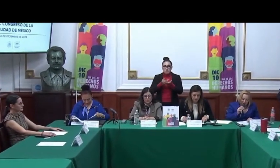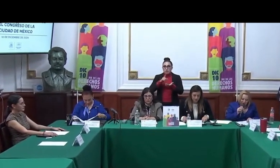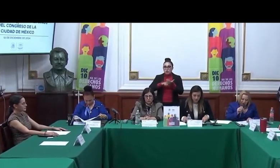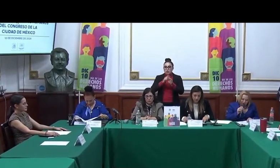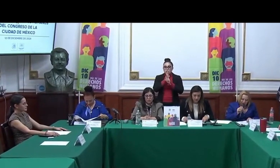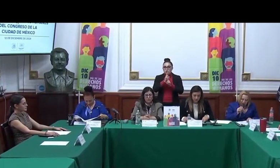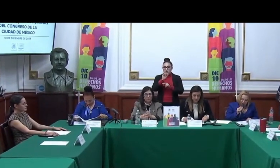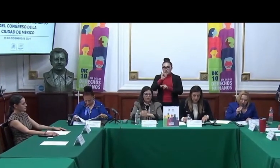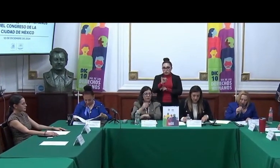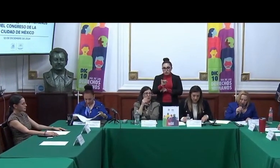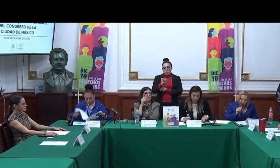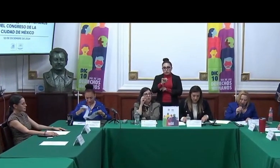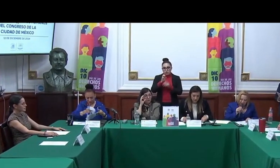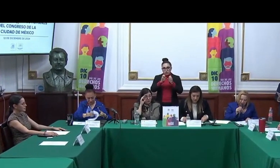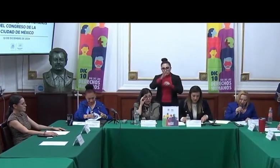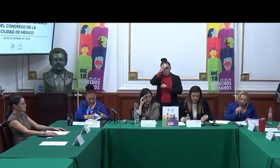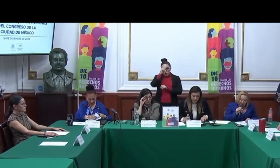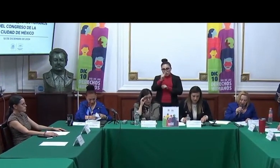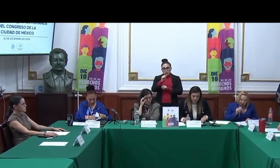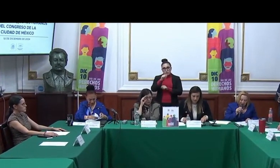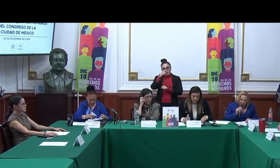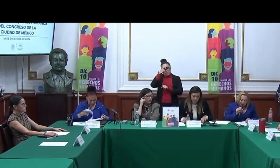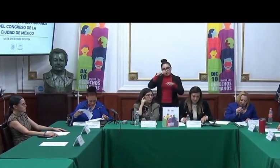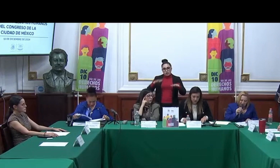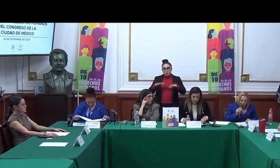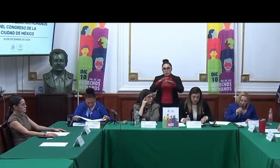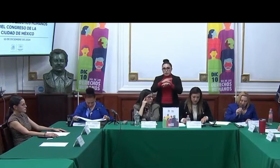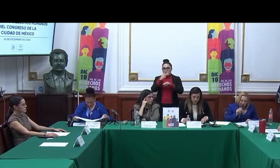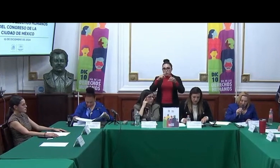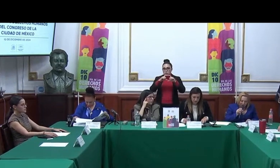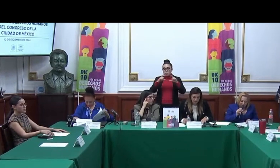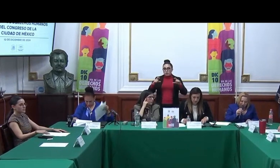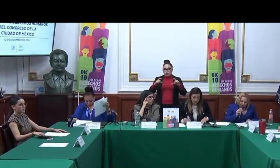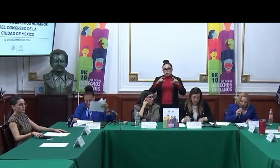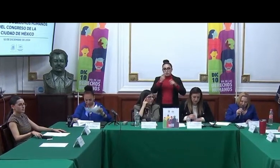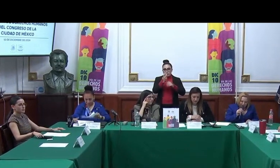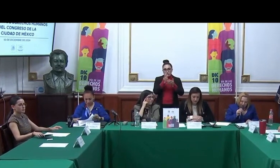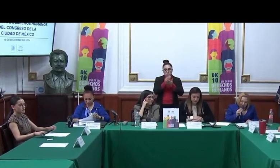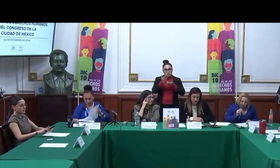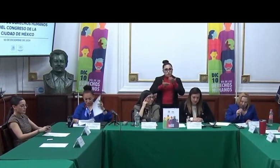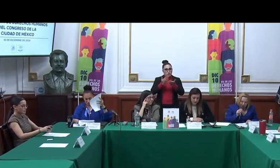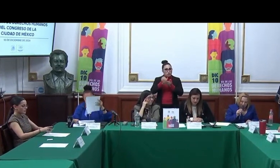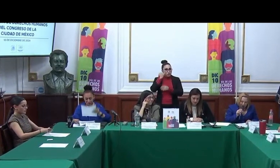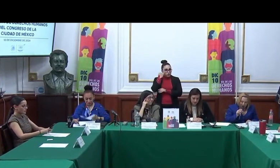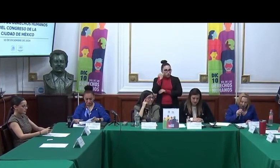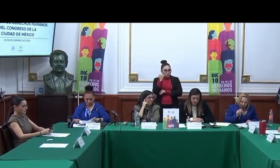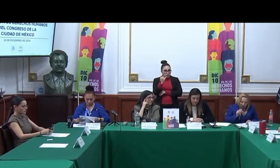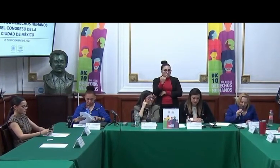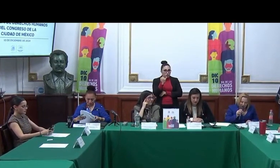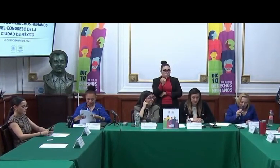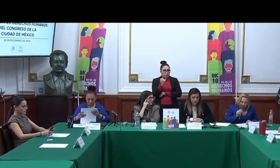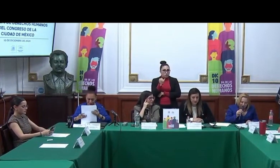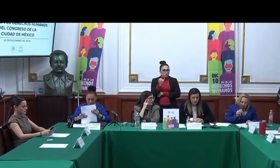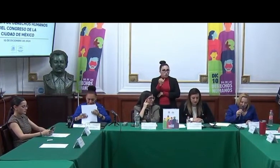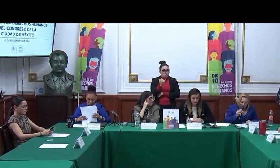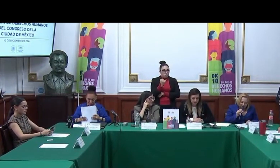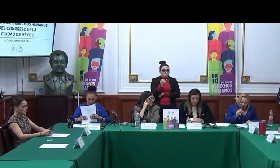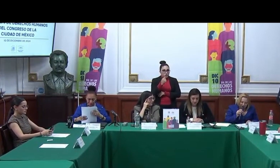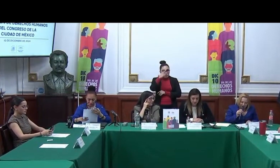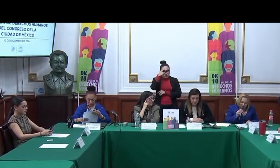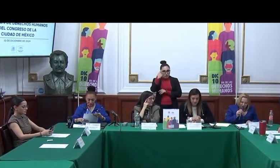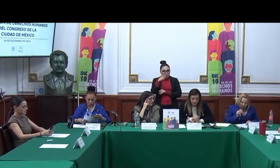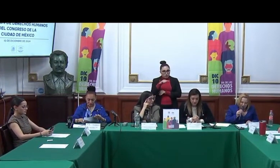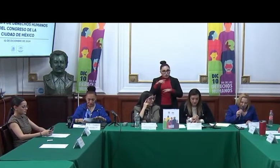con modificaciones que presenta la Comisión de Derechos Humanos, con proyecto de decreto por el que se reforma